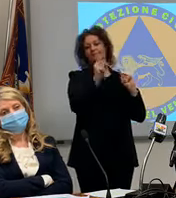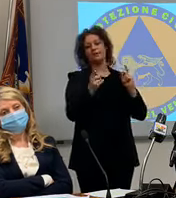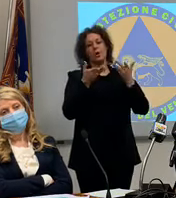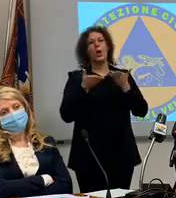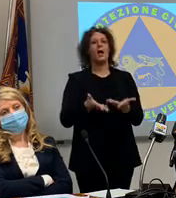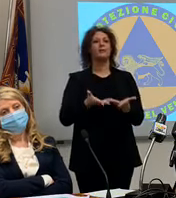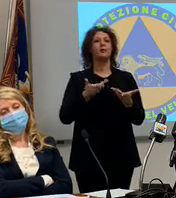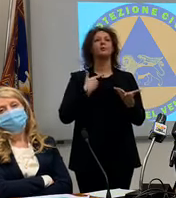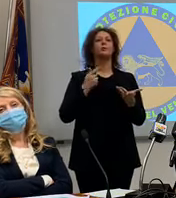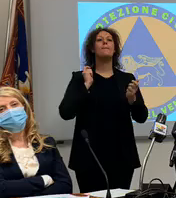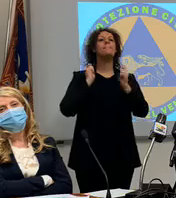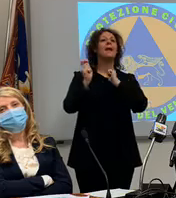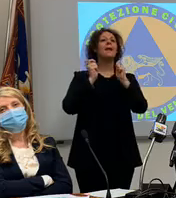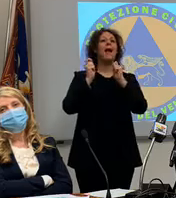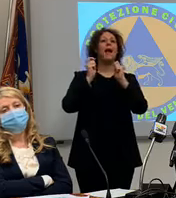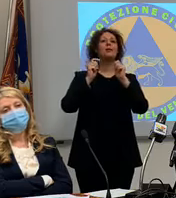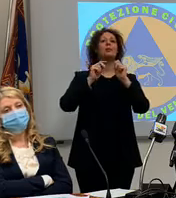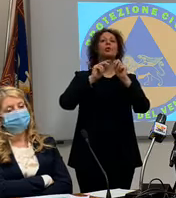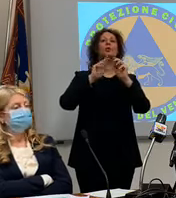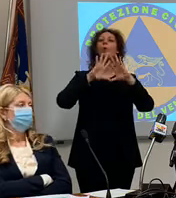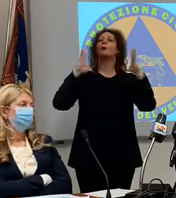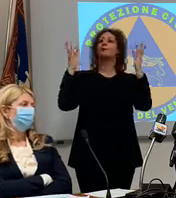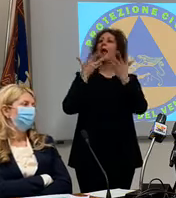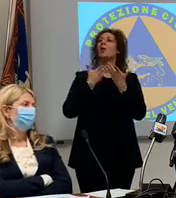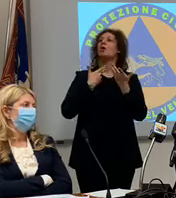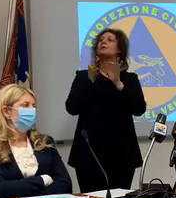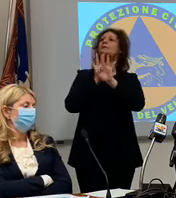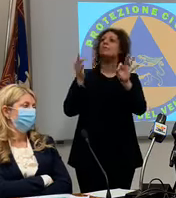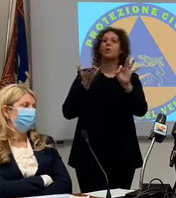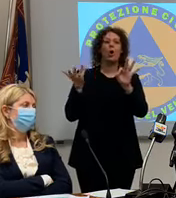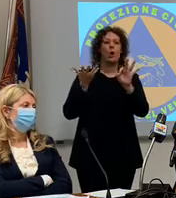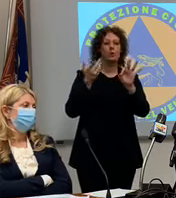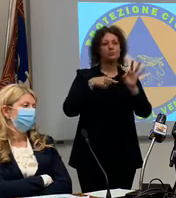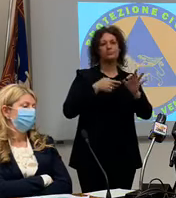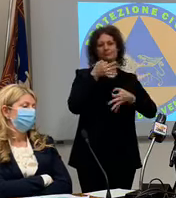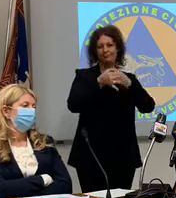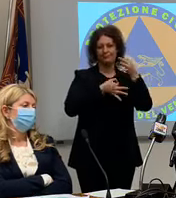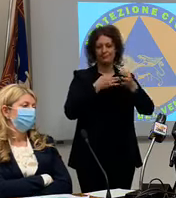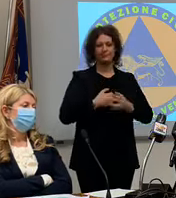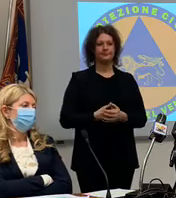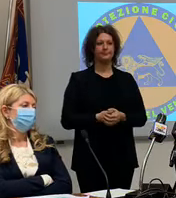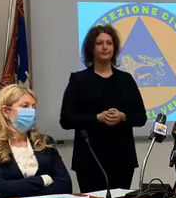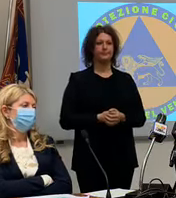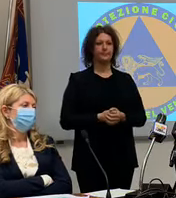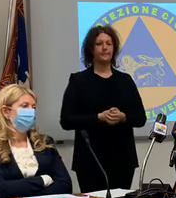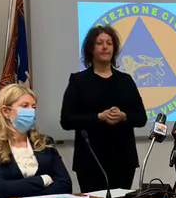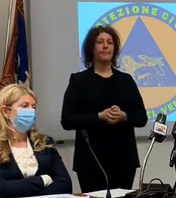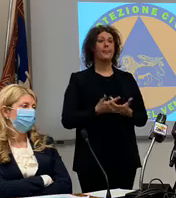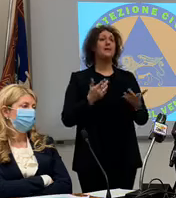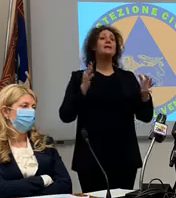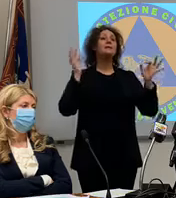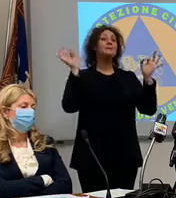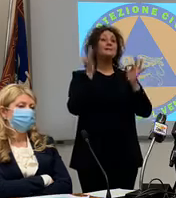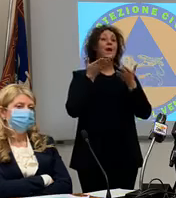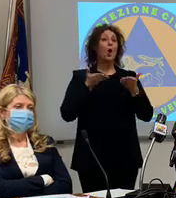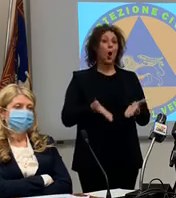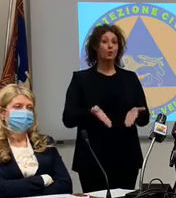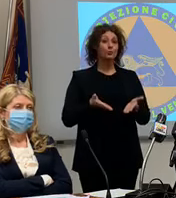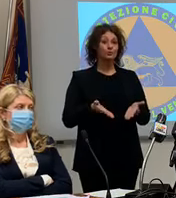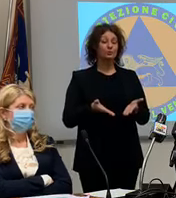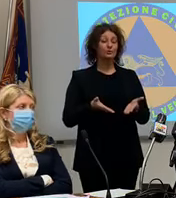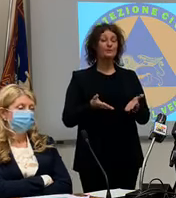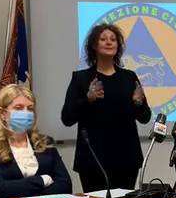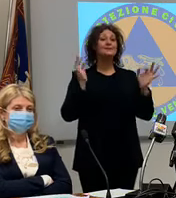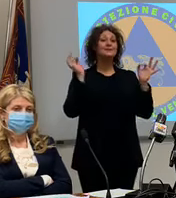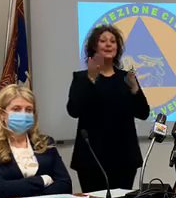mondiale io lo dico anche posso dire un po' anche con rammarico personale se oggi avessimo un test rapido avete un test